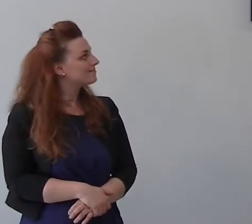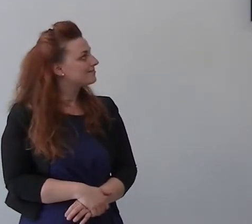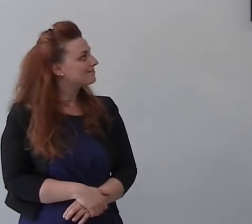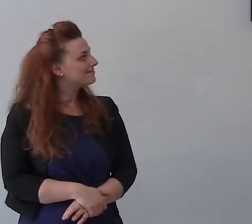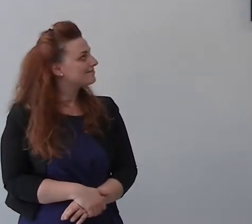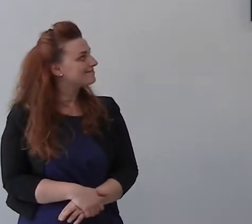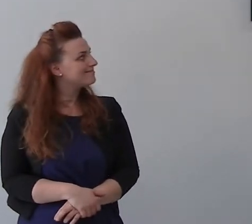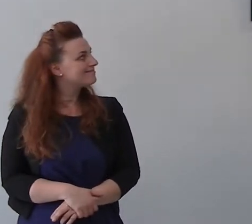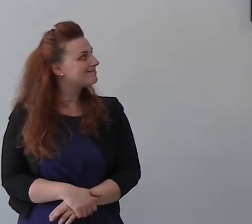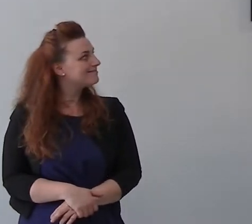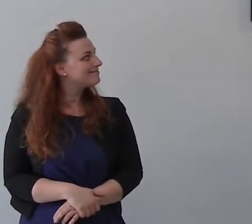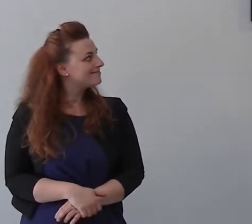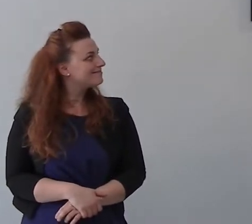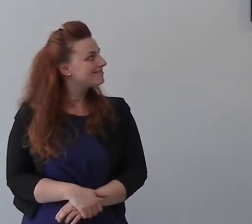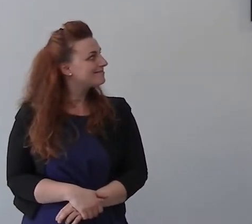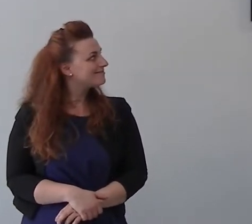Buone.